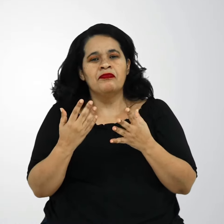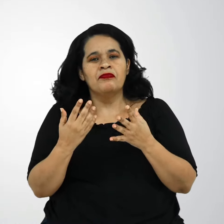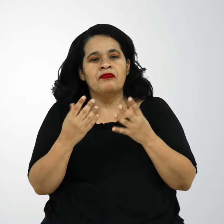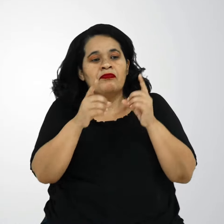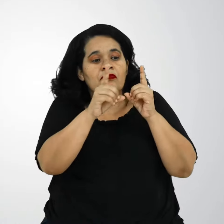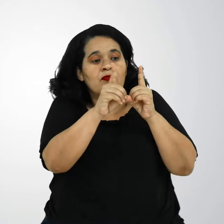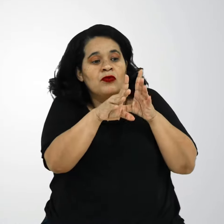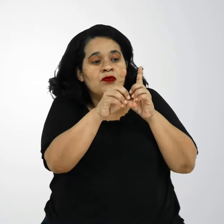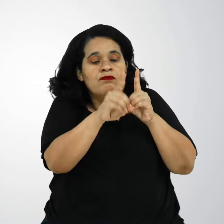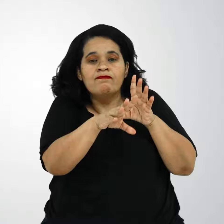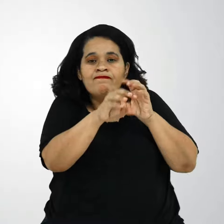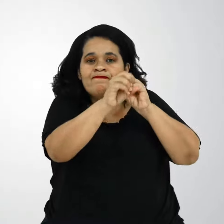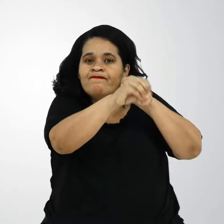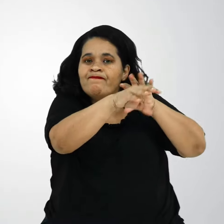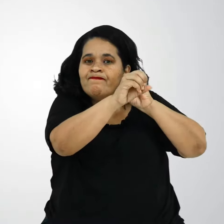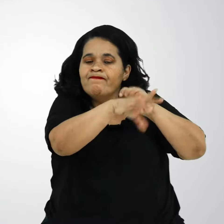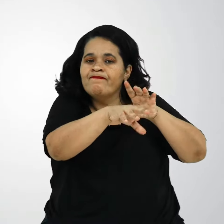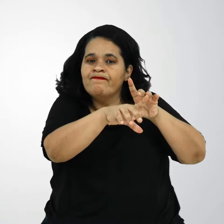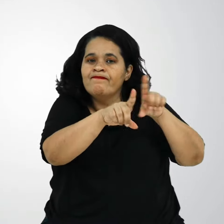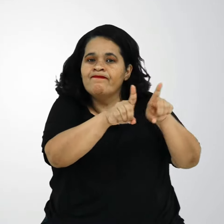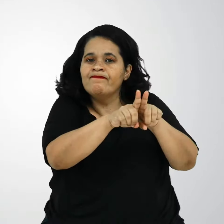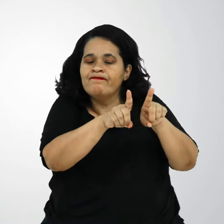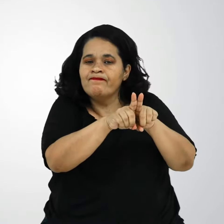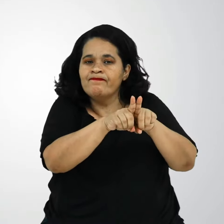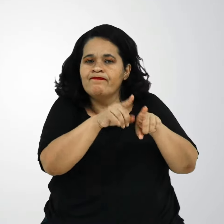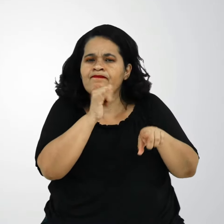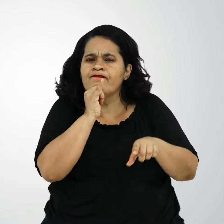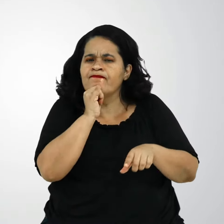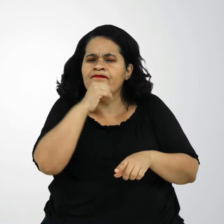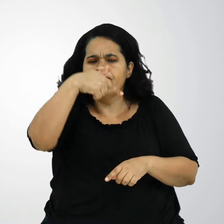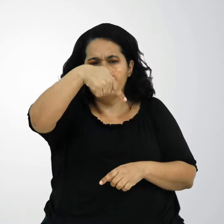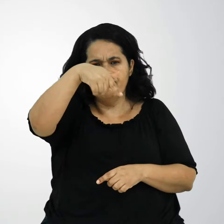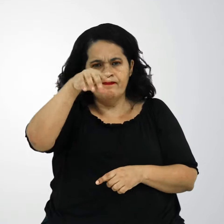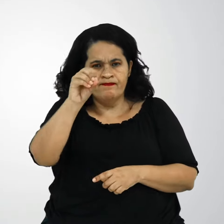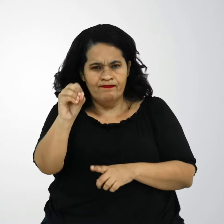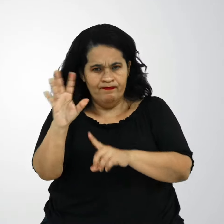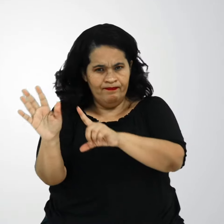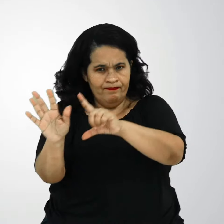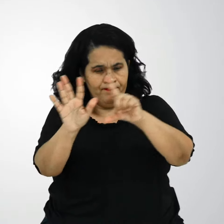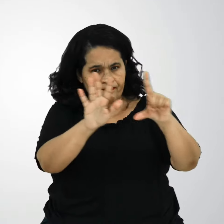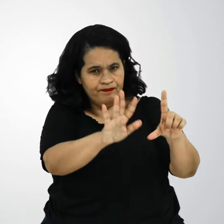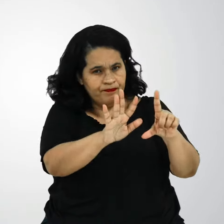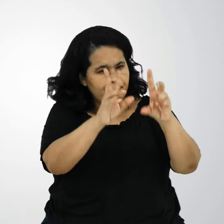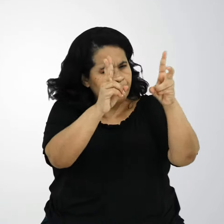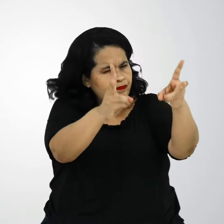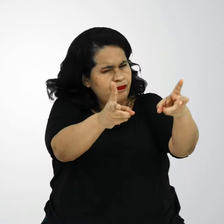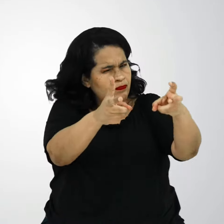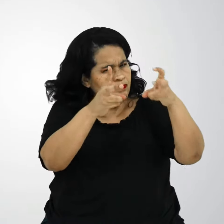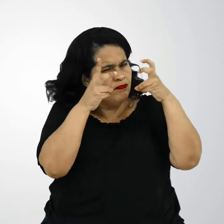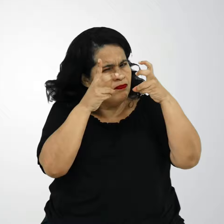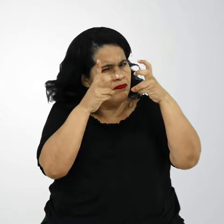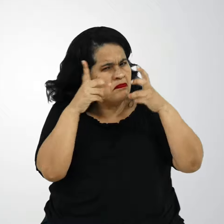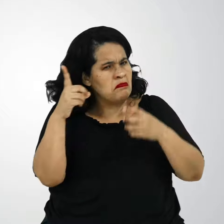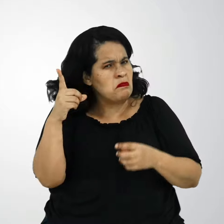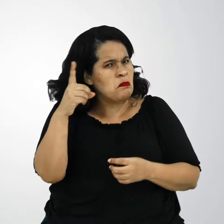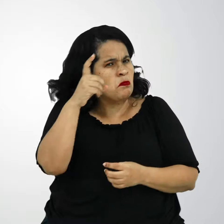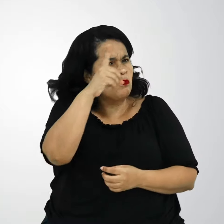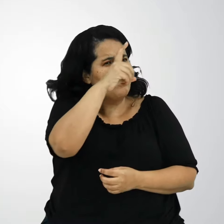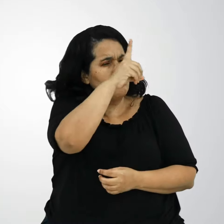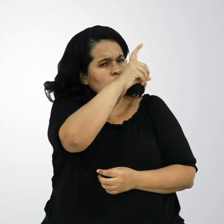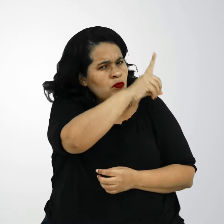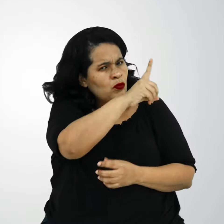doutrinas que eles ensinam. E nessa questão das 70 semanas, também se percebe algumas dificuldades aqui,